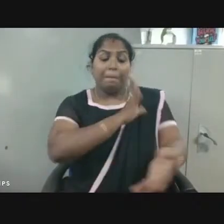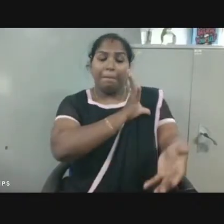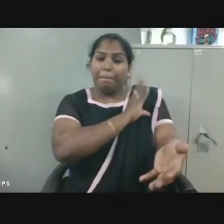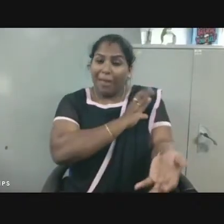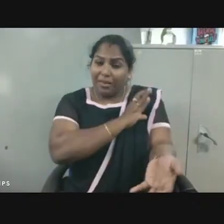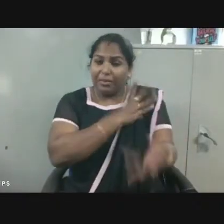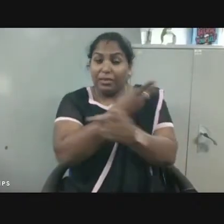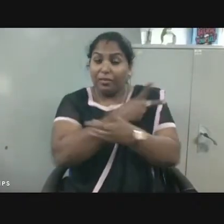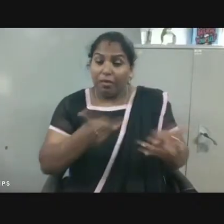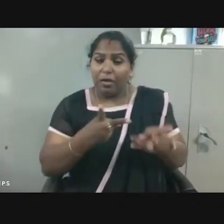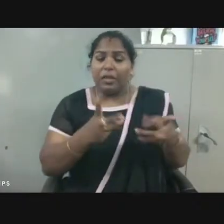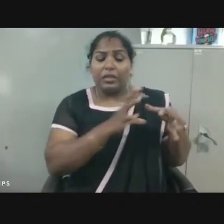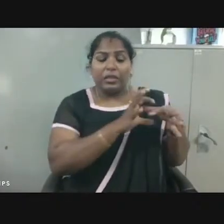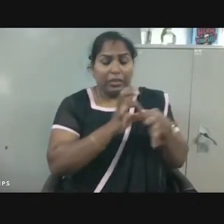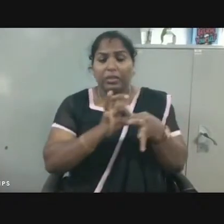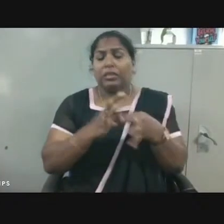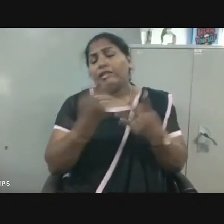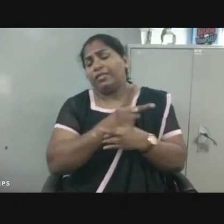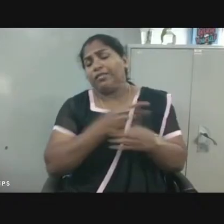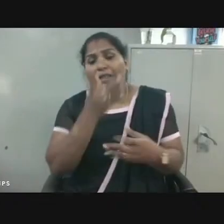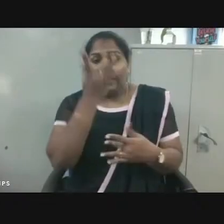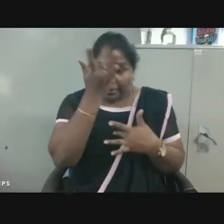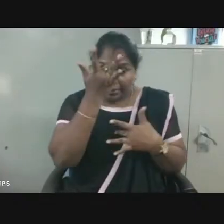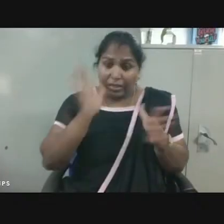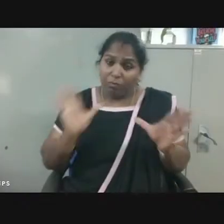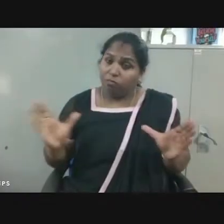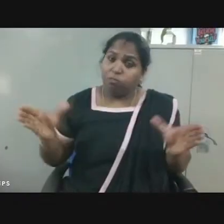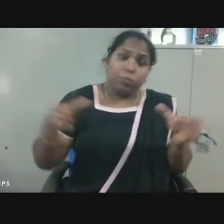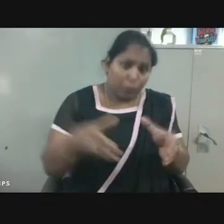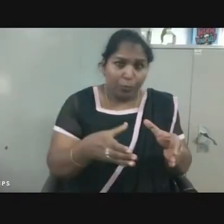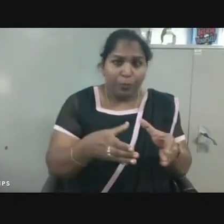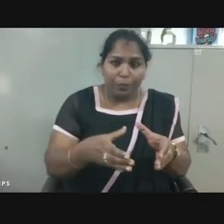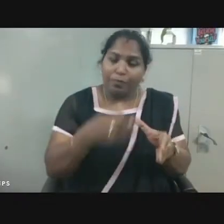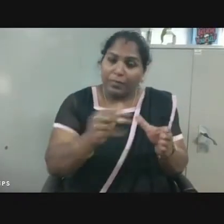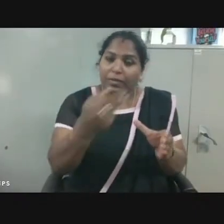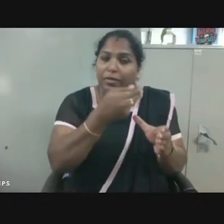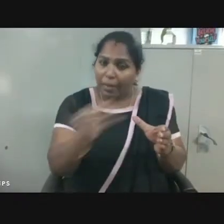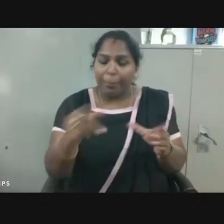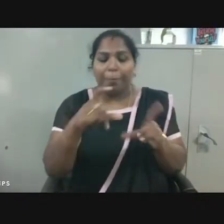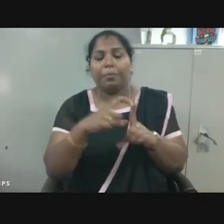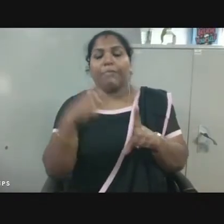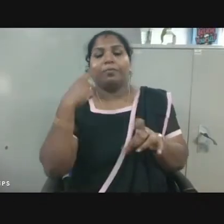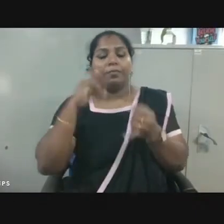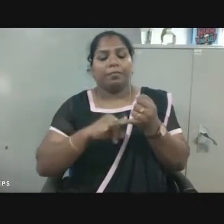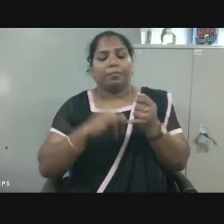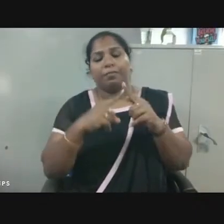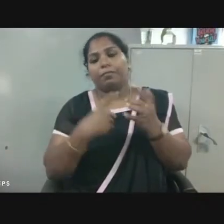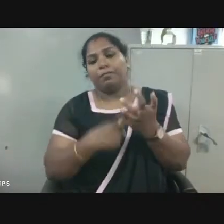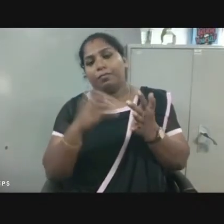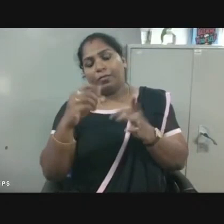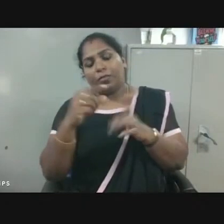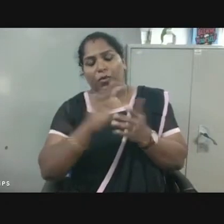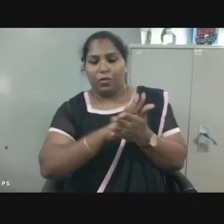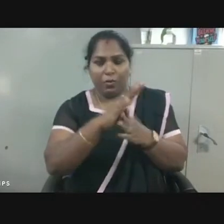ബാധിക്കുന്ന ഒരു കൂട്ടം അസുഖങ്ങളെയാണ് നമ്മൾ മസ്കുലർ ഡിസ്ട്രോഫി എന്ന് പറയുന്നത്. നമ്മുടെ മസിലാണ് നമ്മളെ നടക്കാനും ഇരിക്കാനും കൈകൊണ്ട്